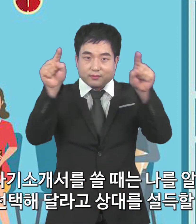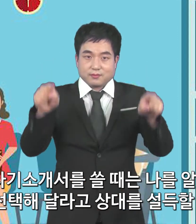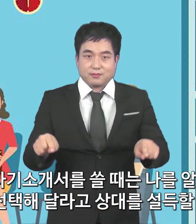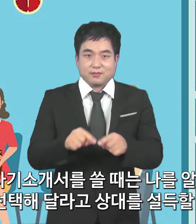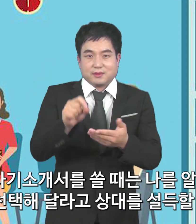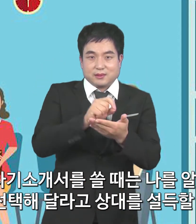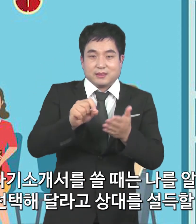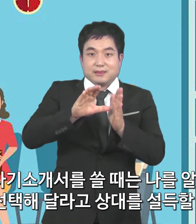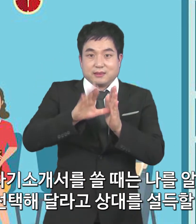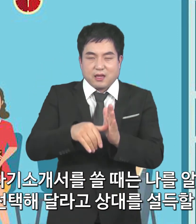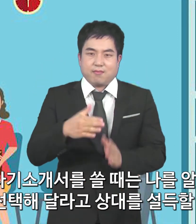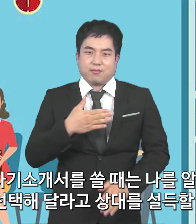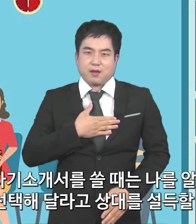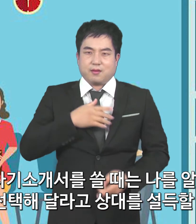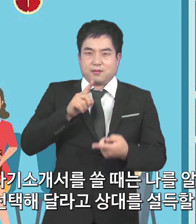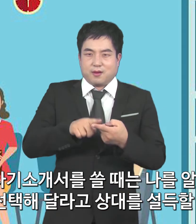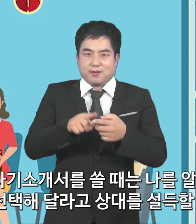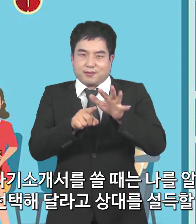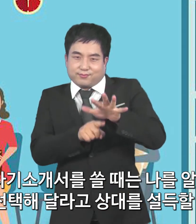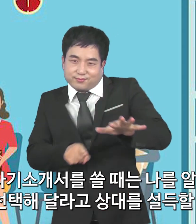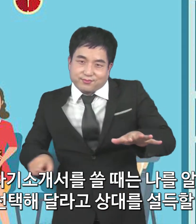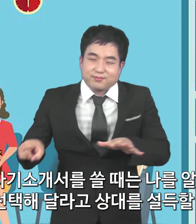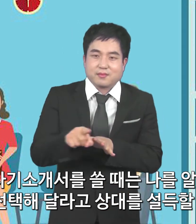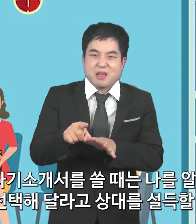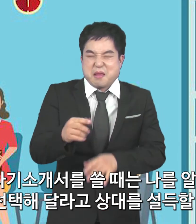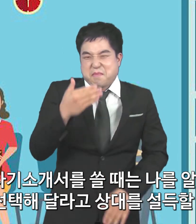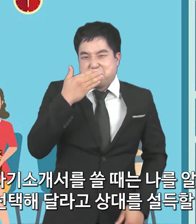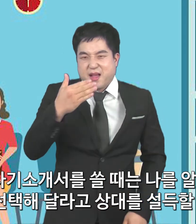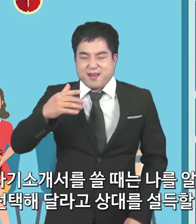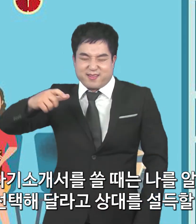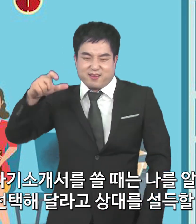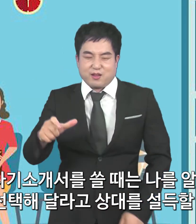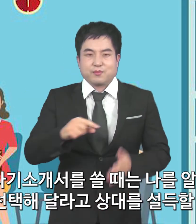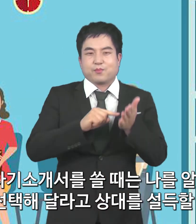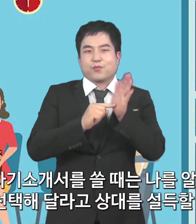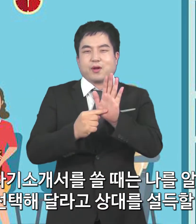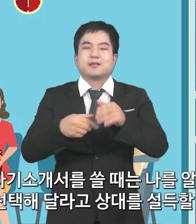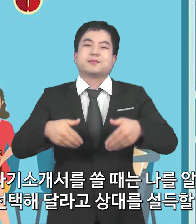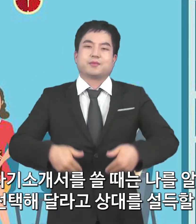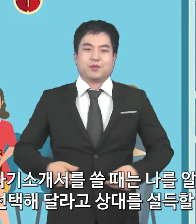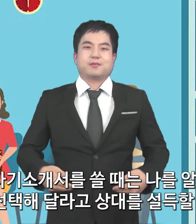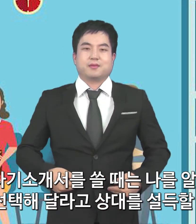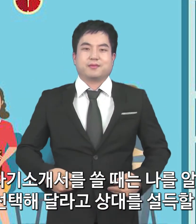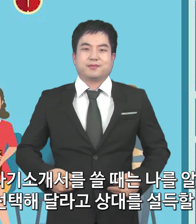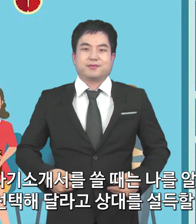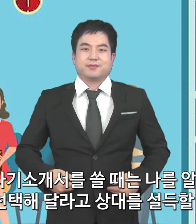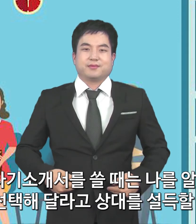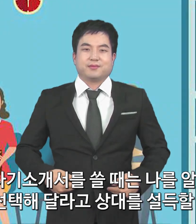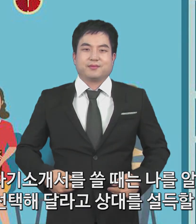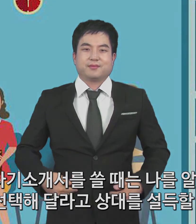따라서 자기소개서를 쓸 때는 나를 알리는 데서 한 발 더 나아가 선택해 달라고 상대를 설득할 수 있어야